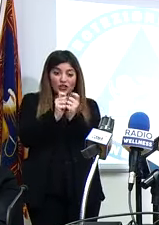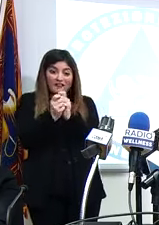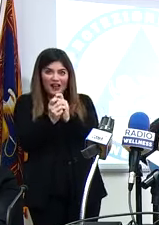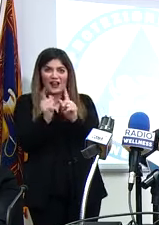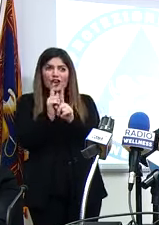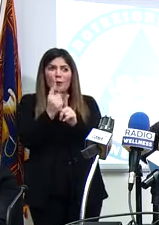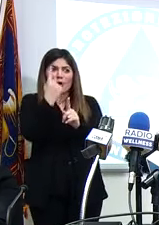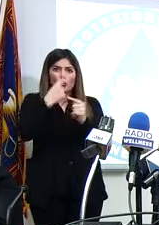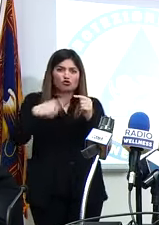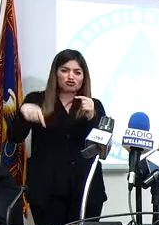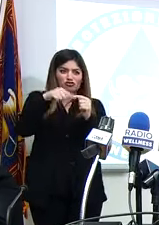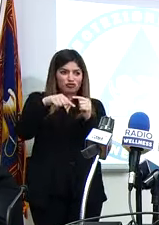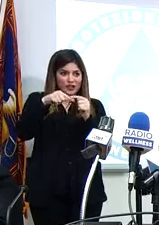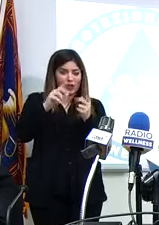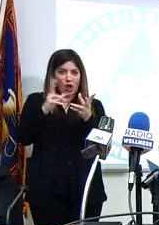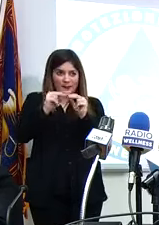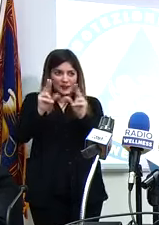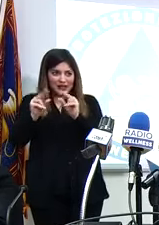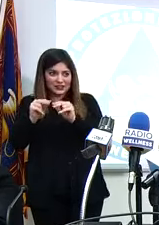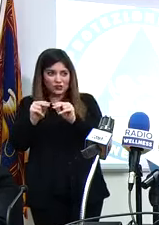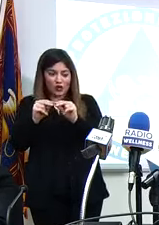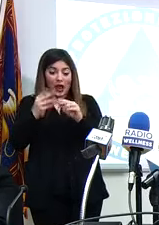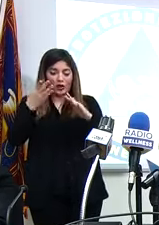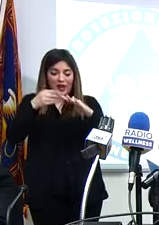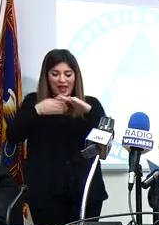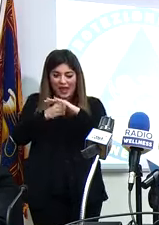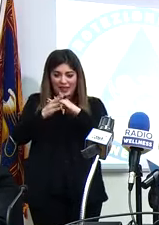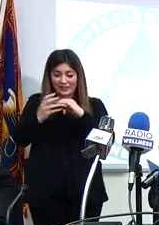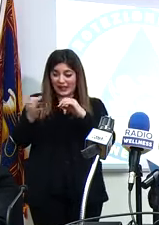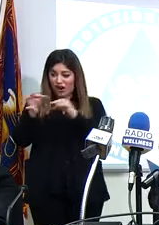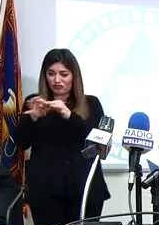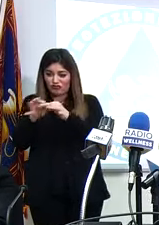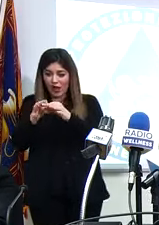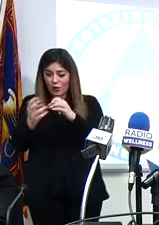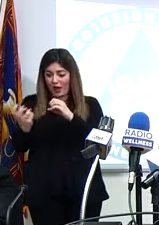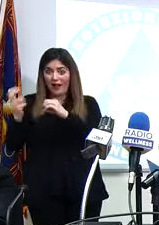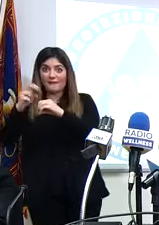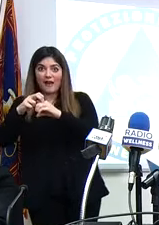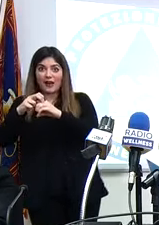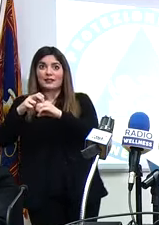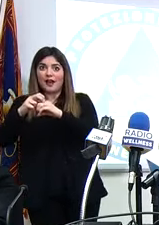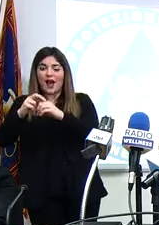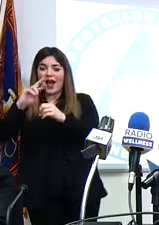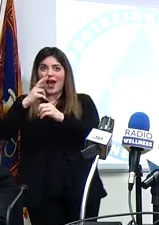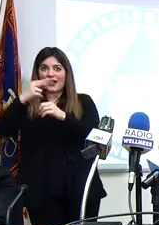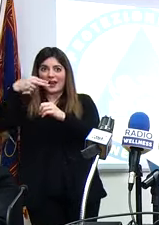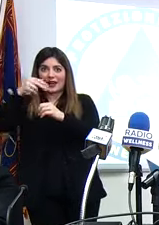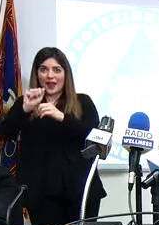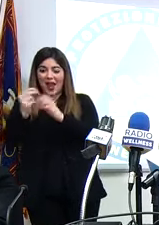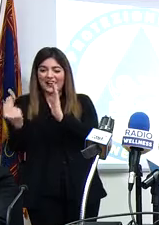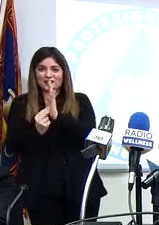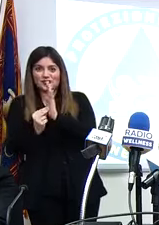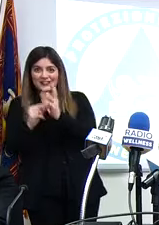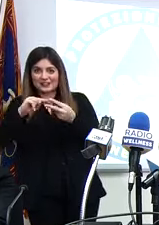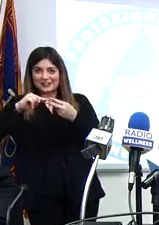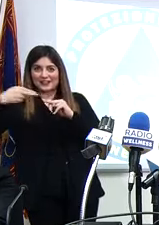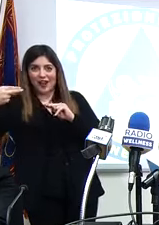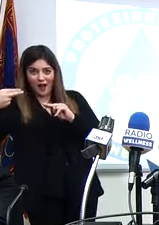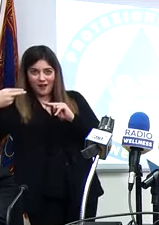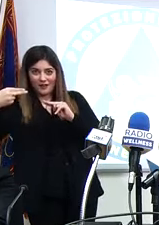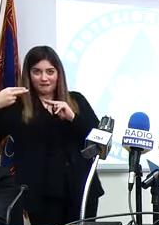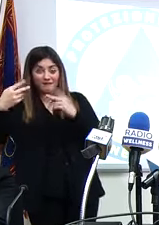replicazione, entra, infetta la cellula e fa trascrivere l'RNA. Ok? Quindi questo è già stato